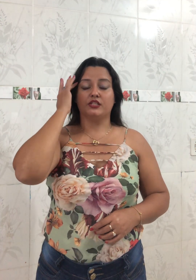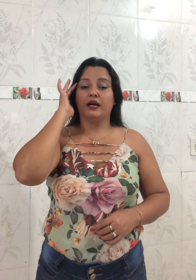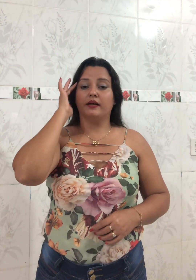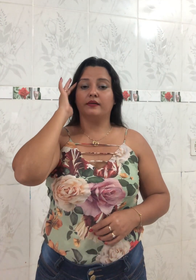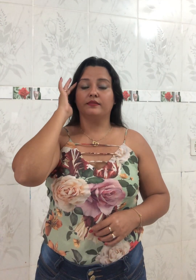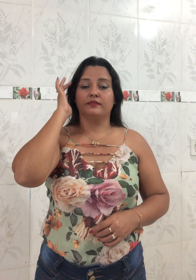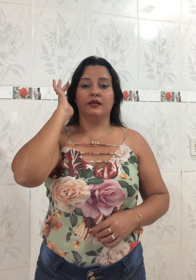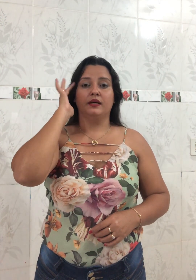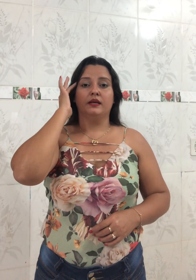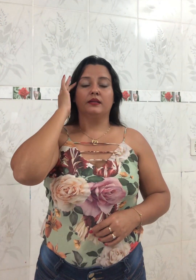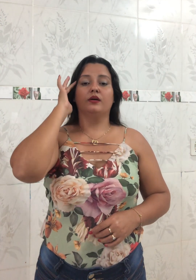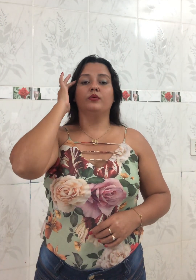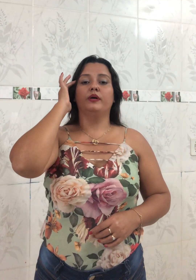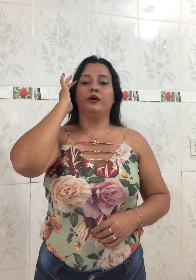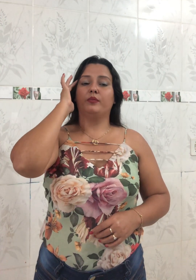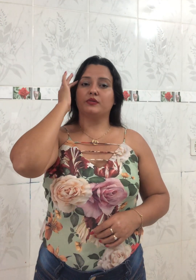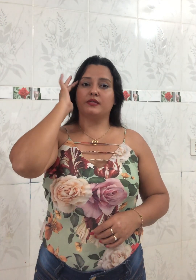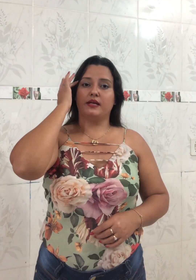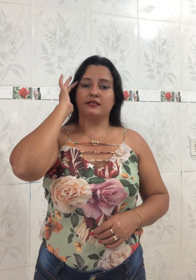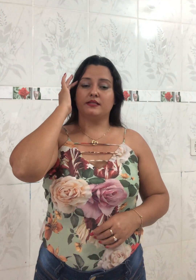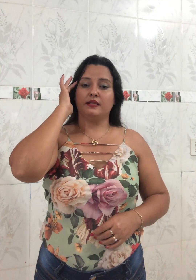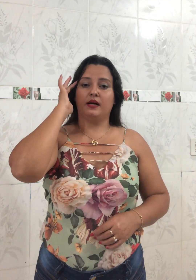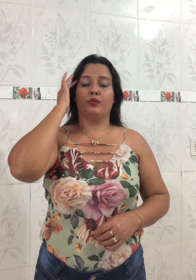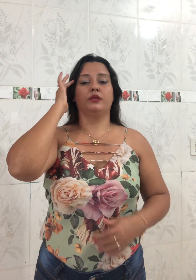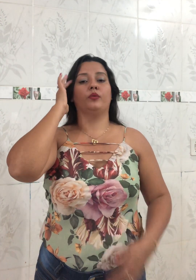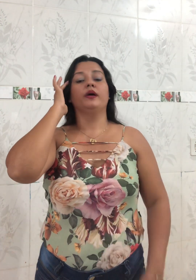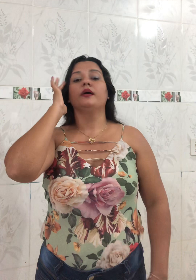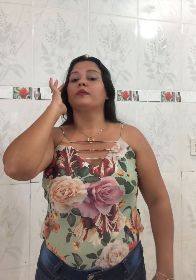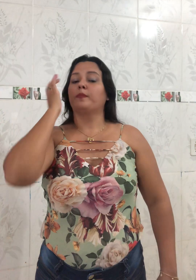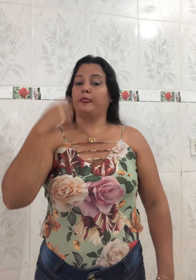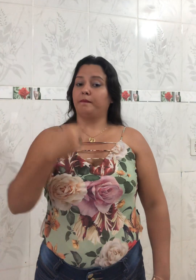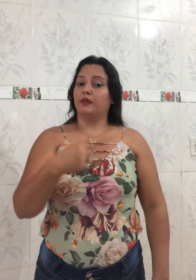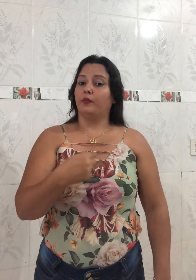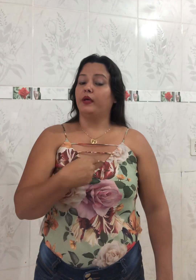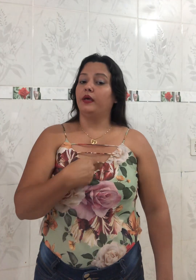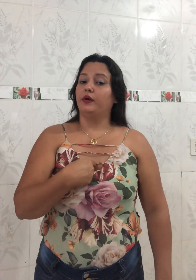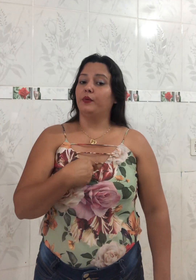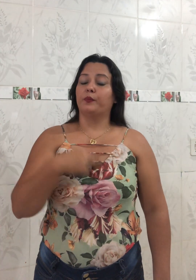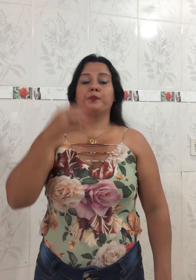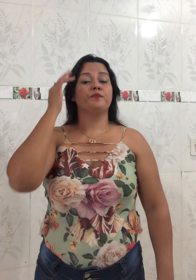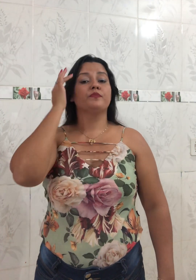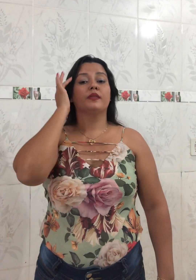achar. Então, eu posso usar esse sinal. Então